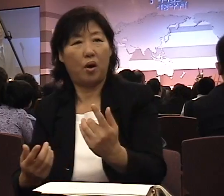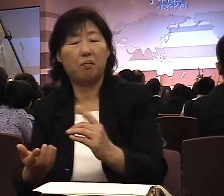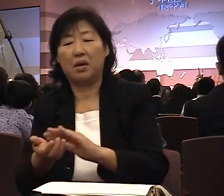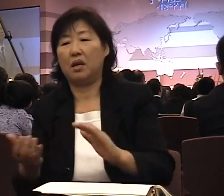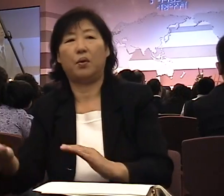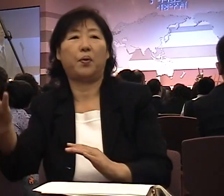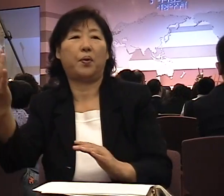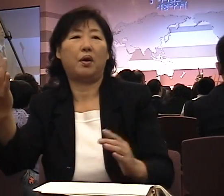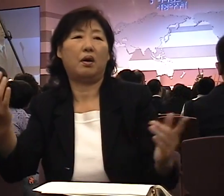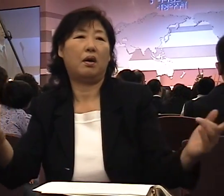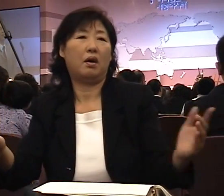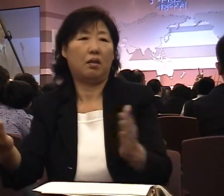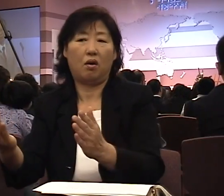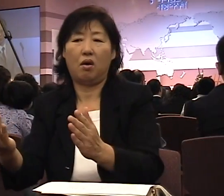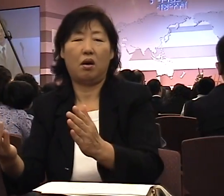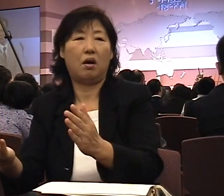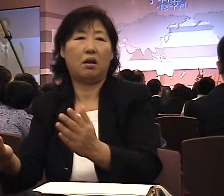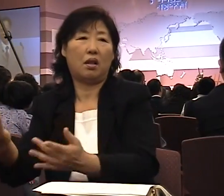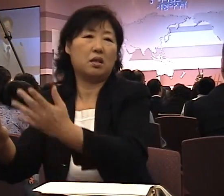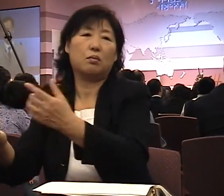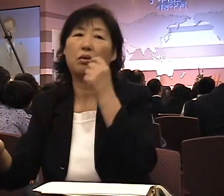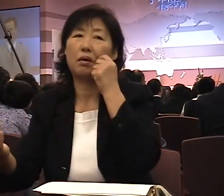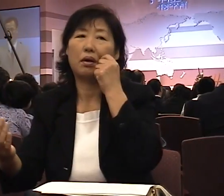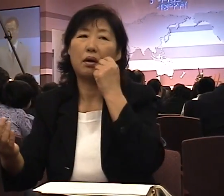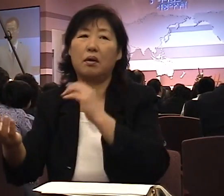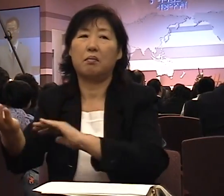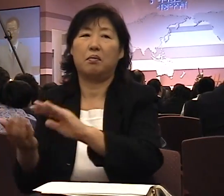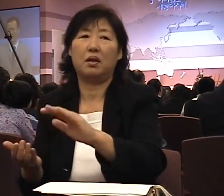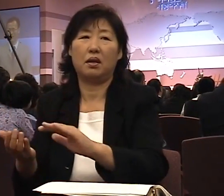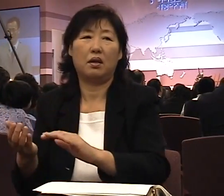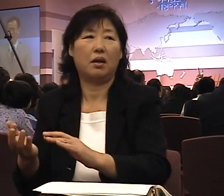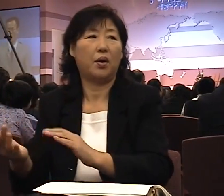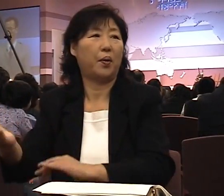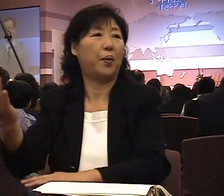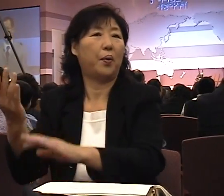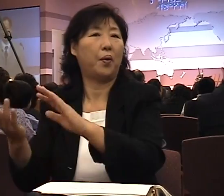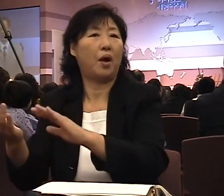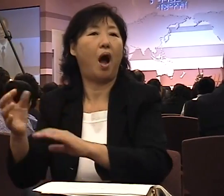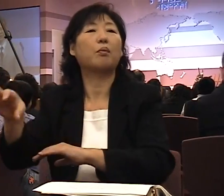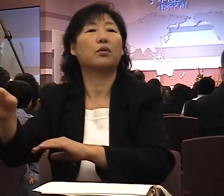것입니다. 예수 그리스도께서 하나님의